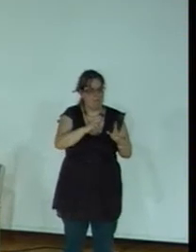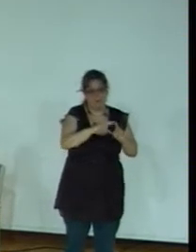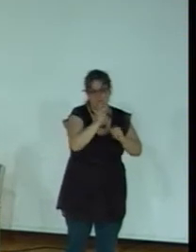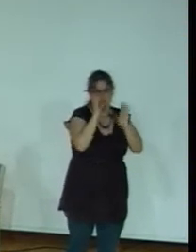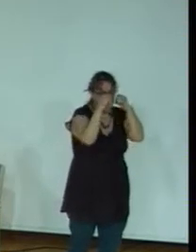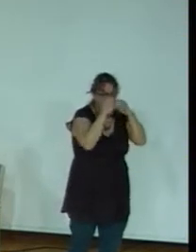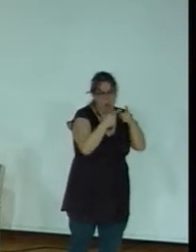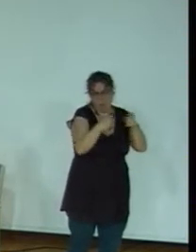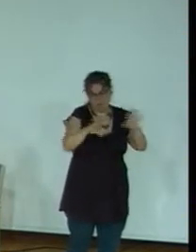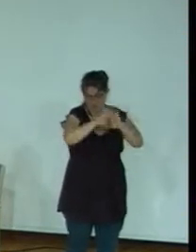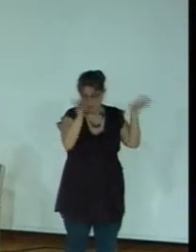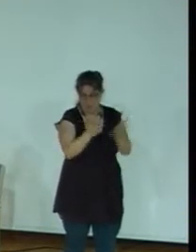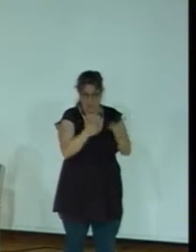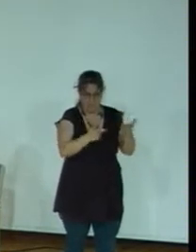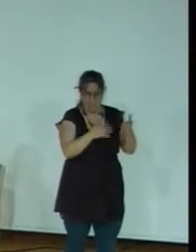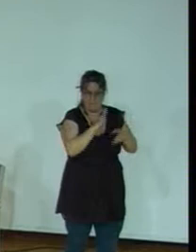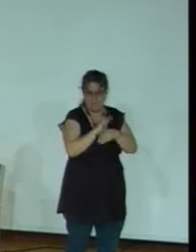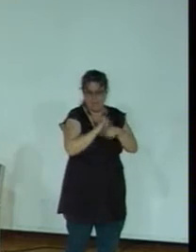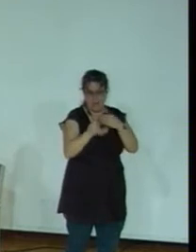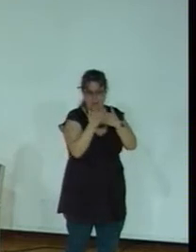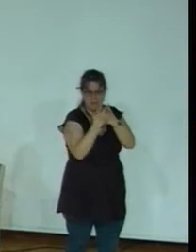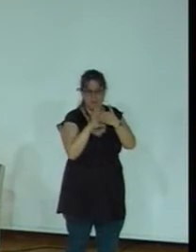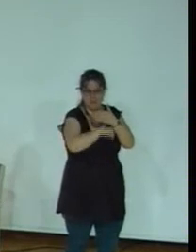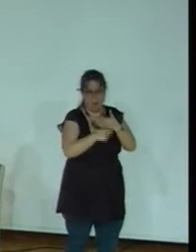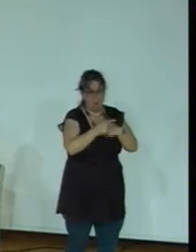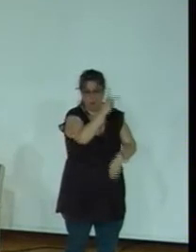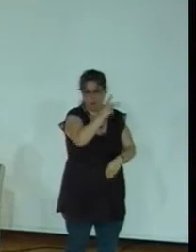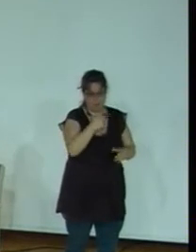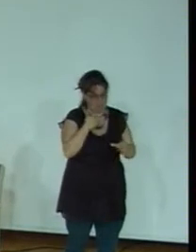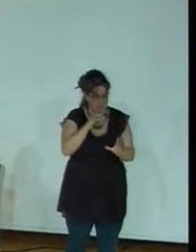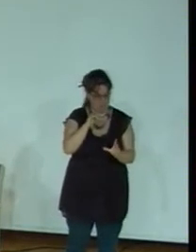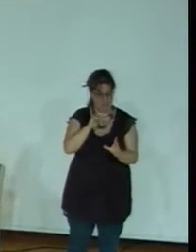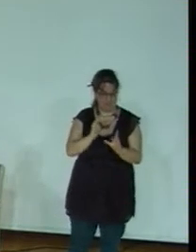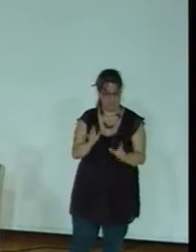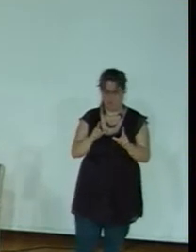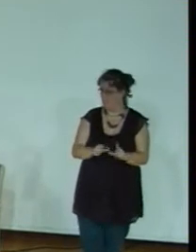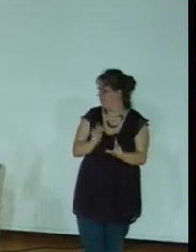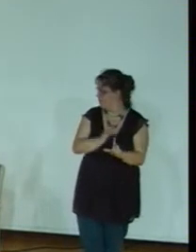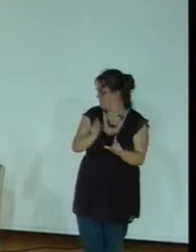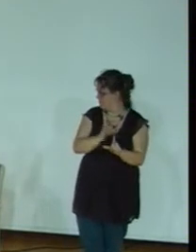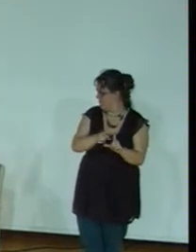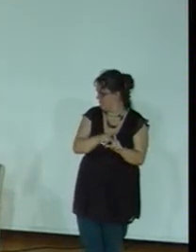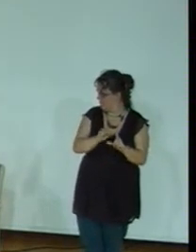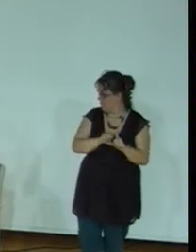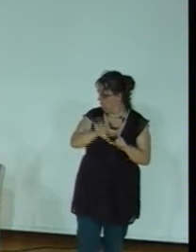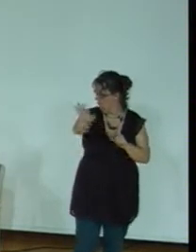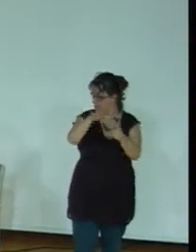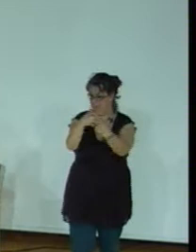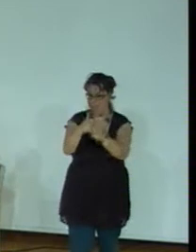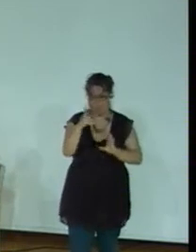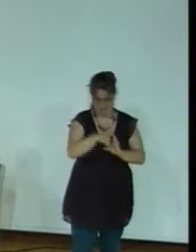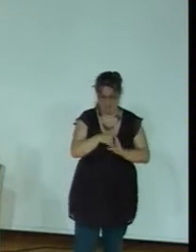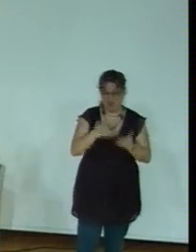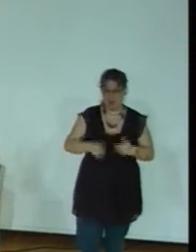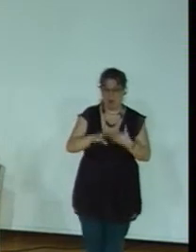téléphones, C'est-à-dire dans l'ordinateur qu'est le téléphone, avant même que ça parte vers les serveurs. Et